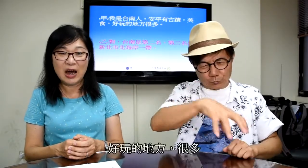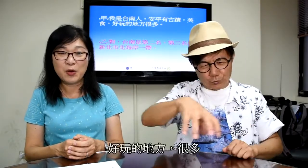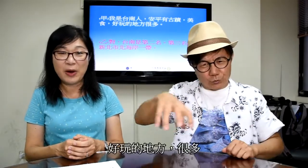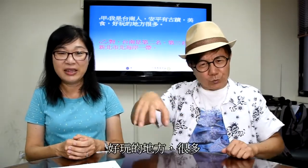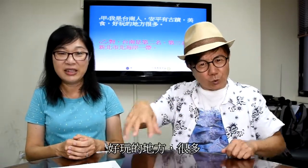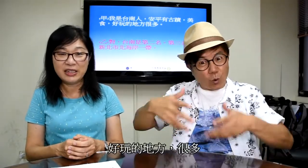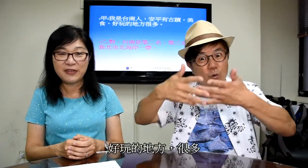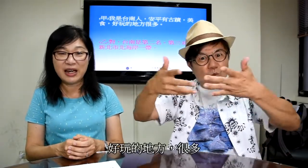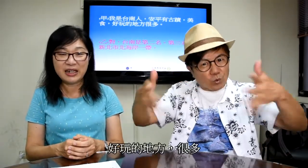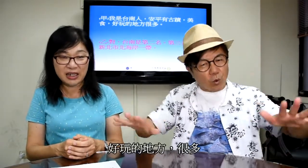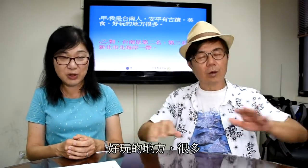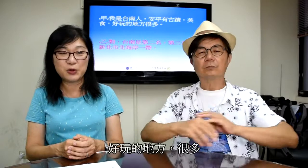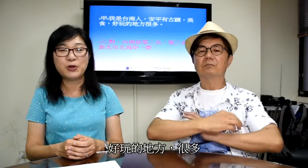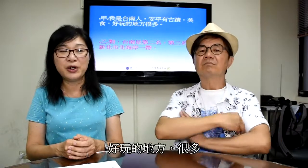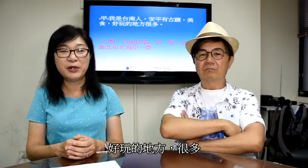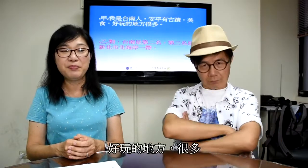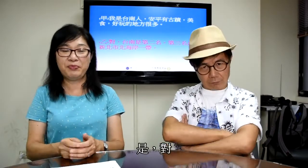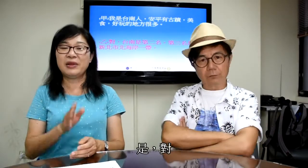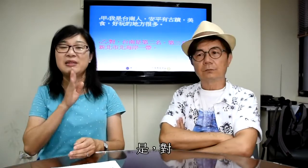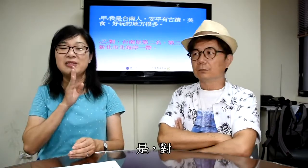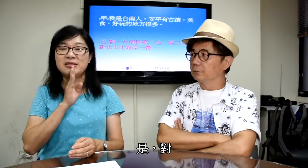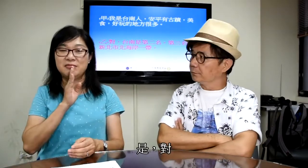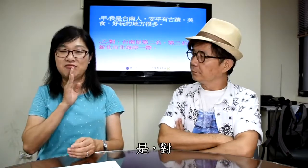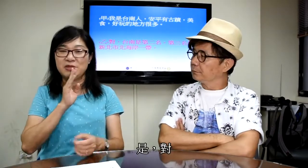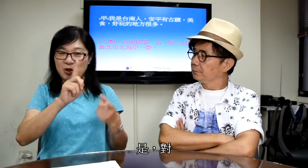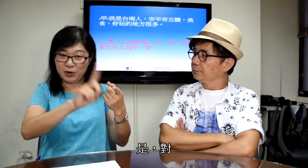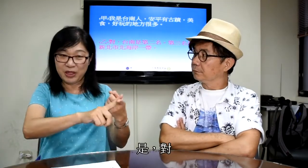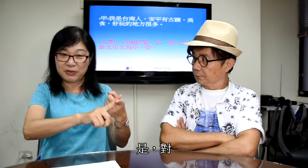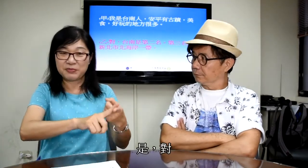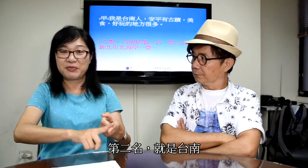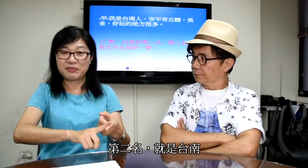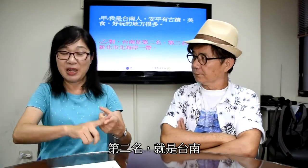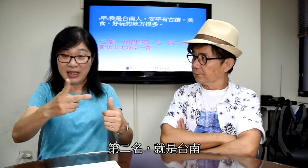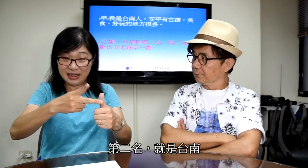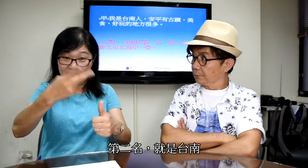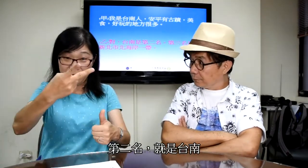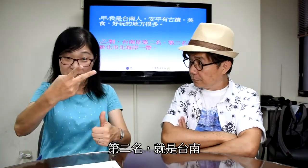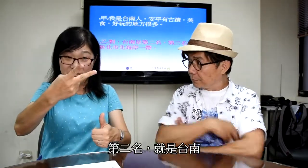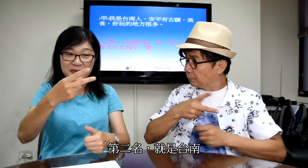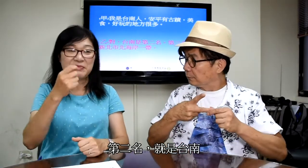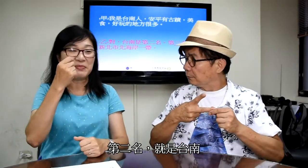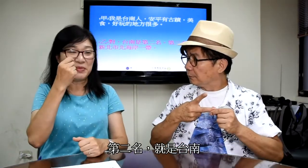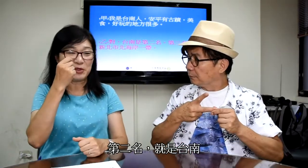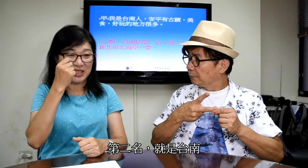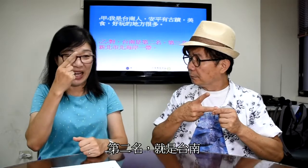好玩的地方很多，是，对。第二名就是